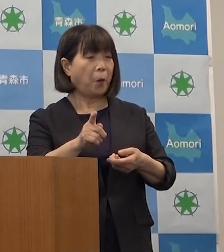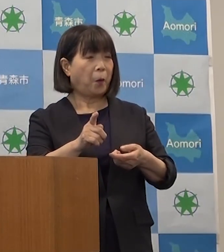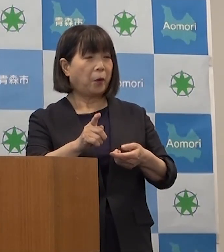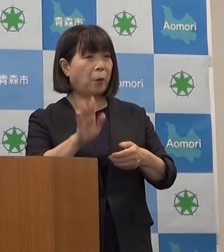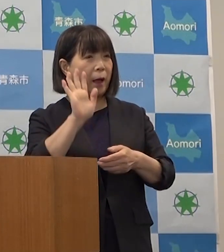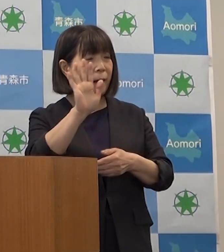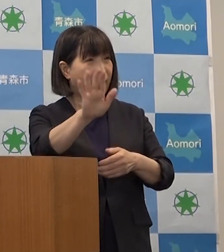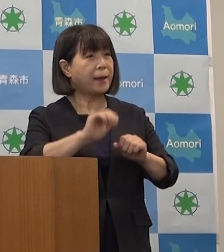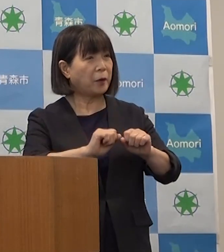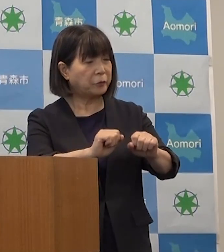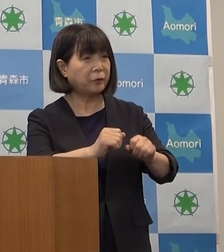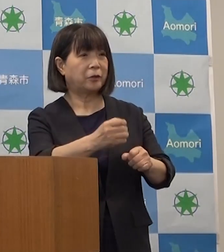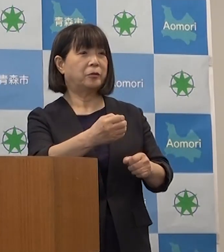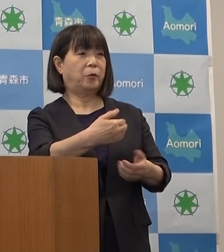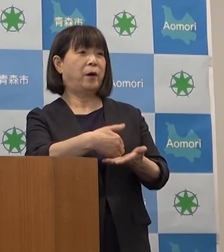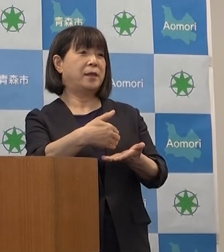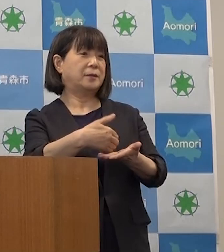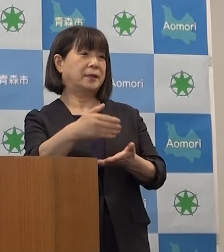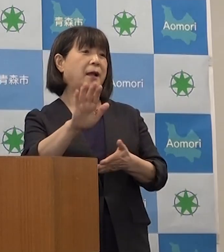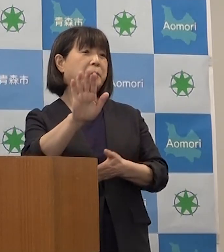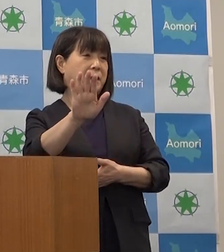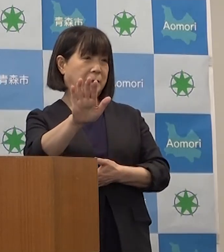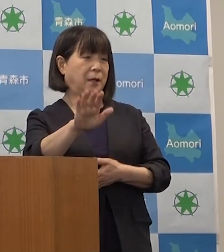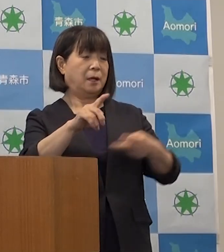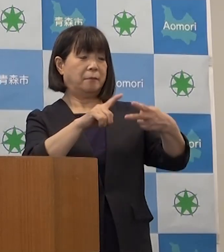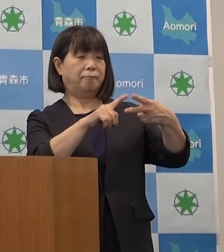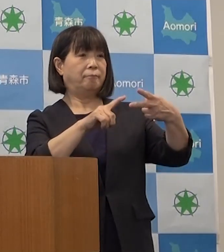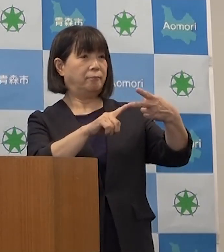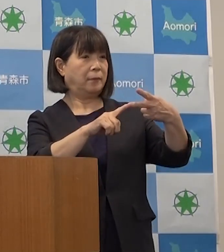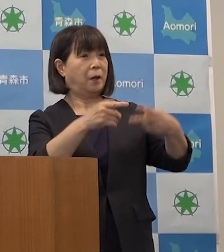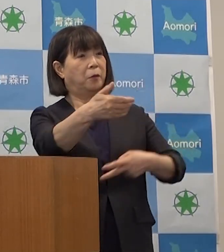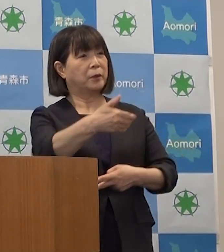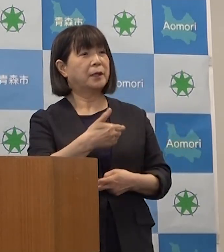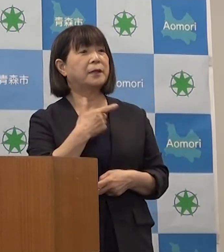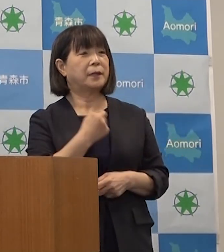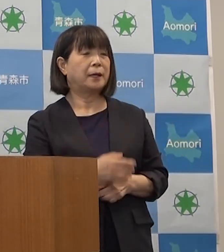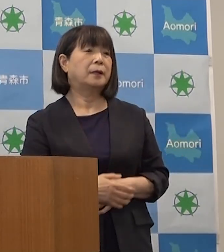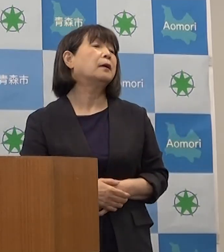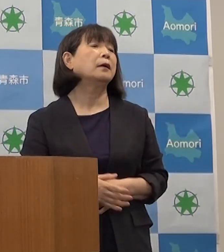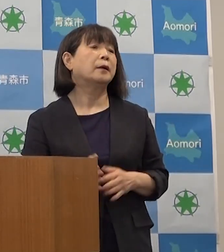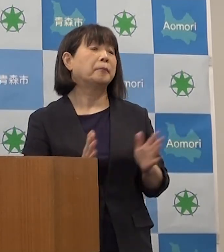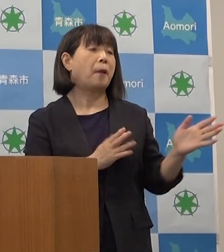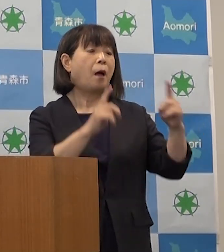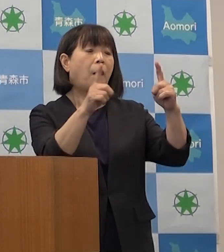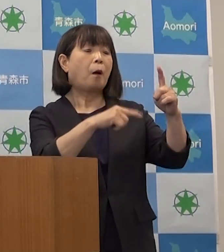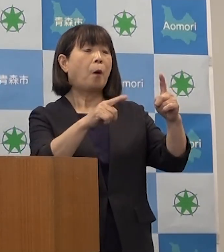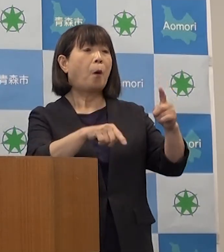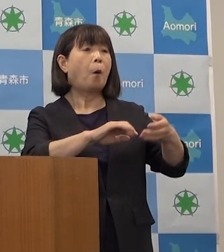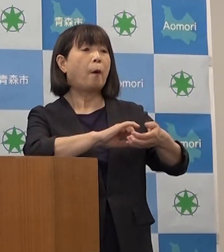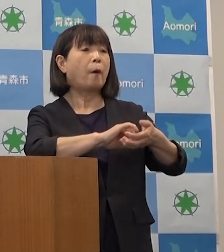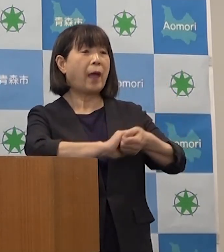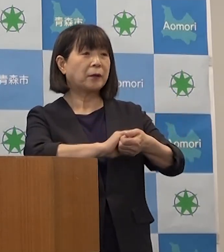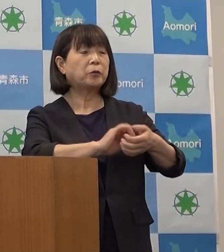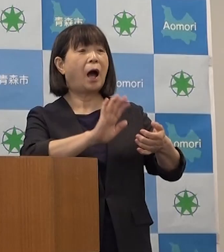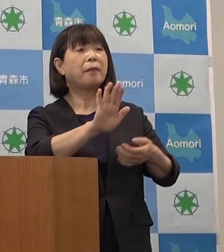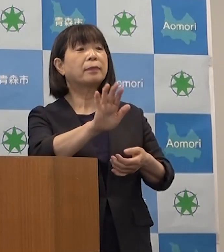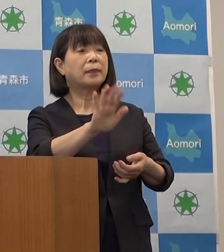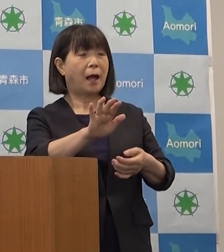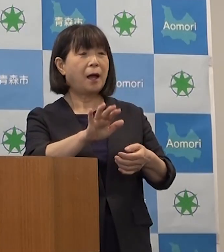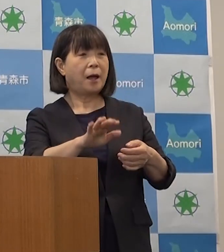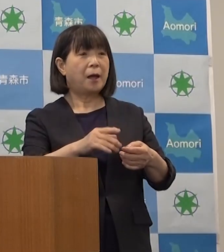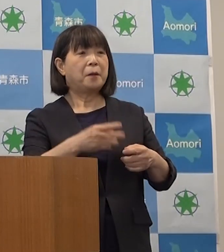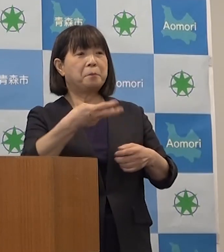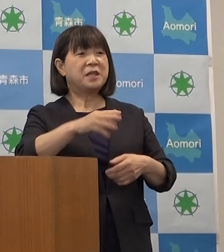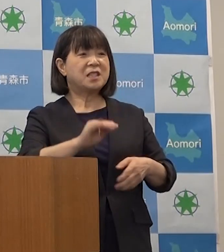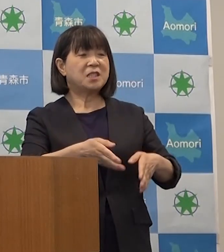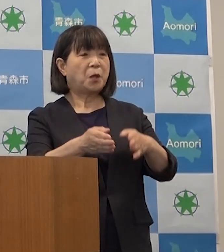と思うんですが、そのことについて2点伺いたくて、はい、まず公約にも掲げられている道の工夫力発電について